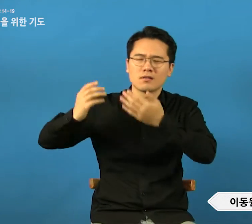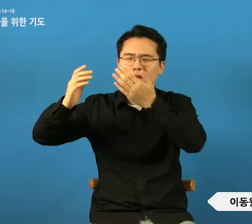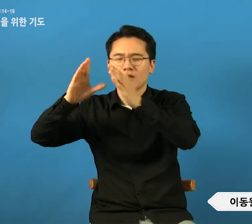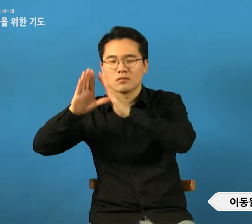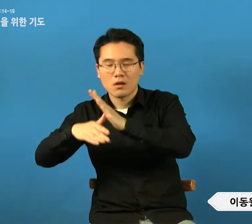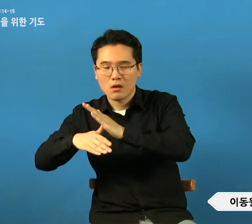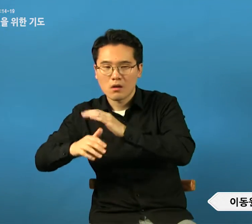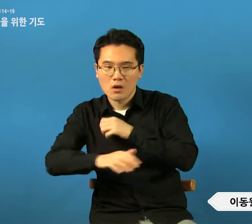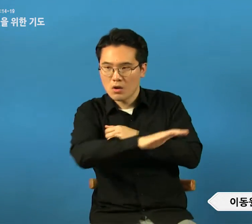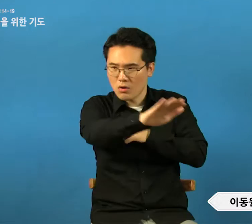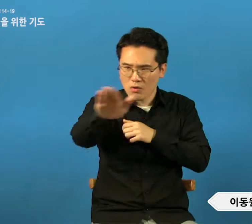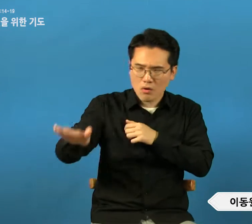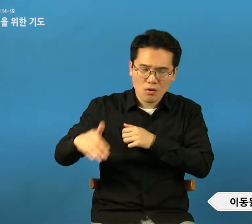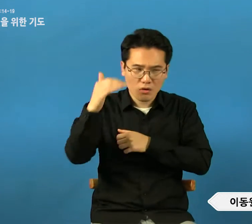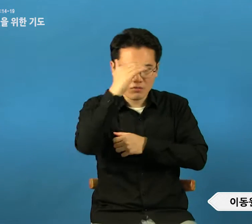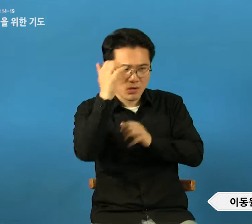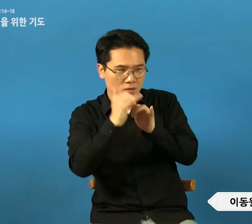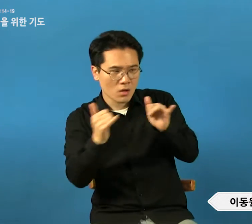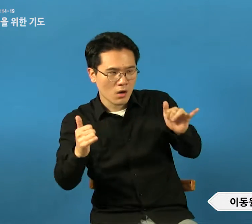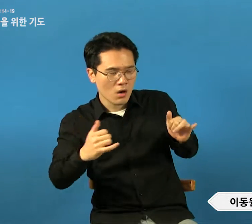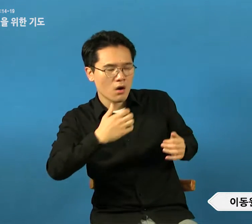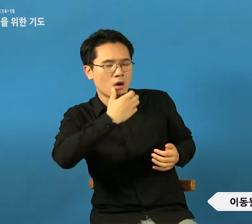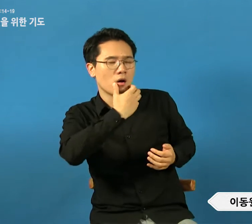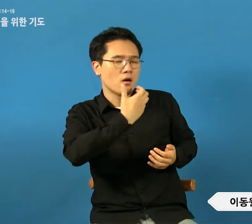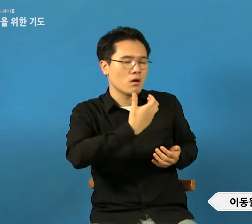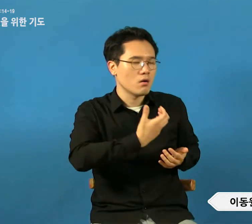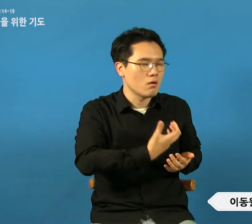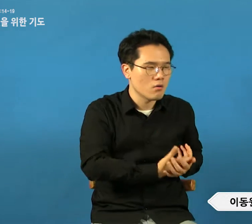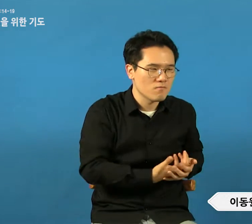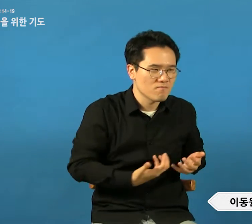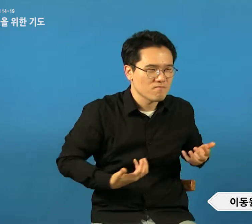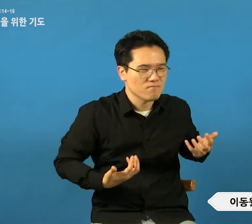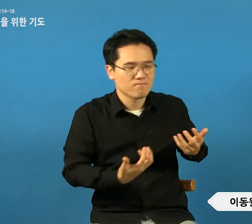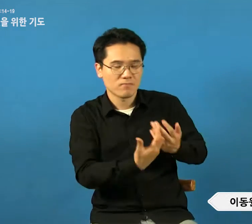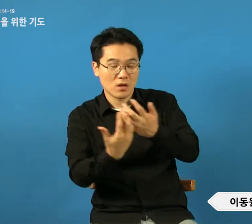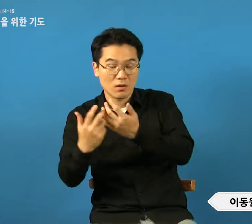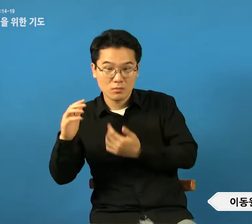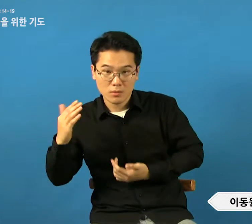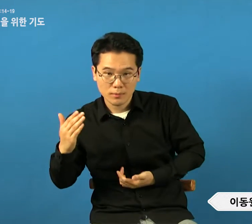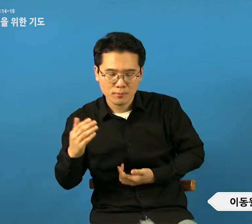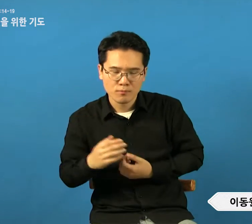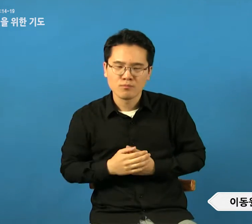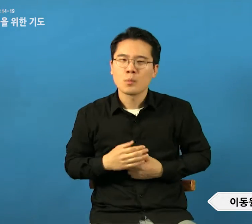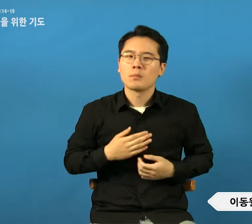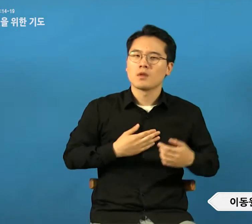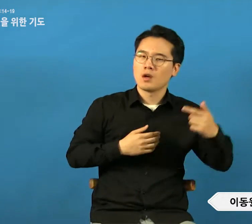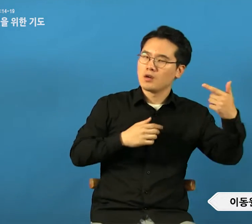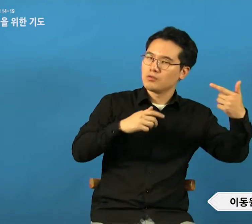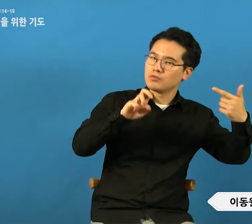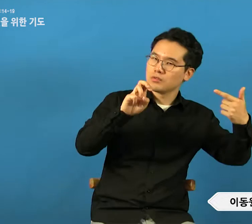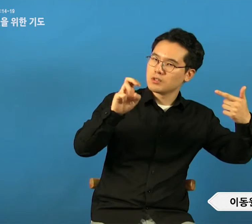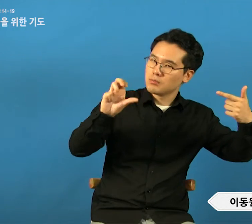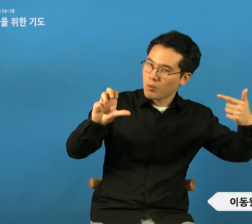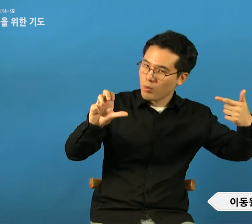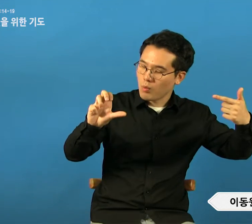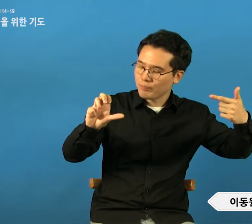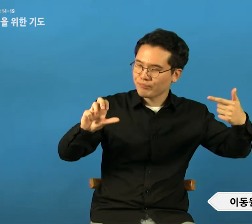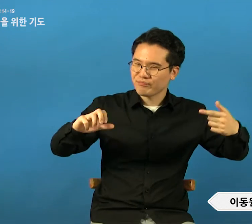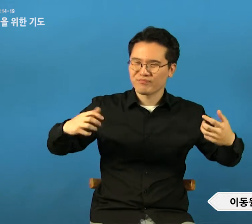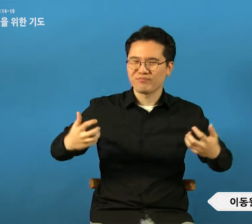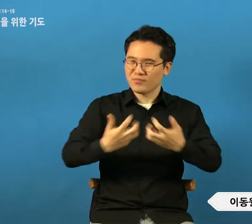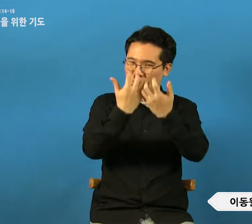속에 사로잡혔습니다. 그녀는 6.25 전쟁이 일어났을 때 자기 눈앞에서 터진